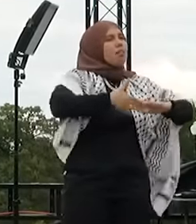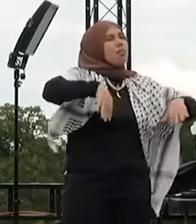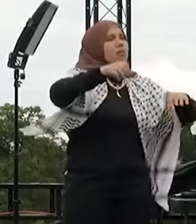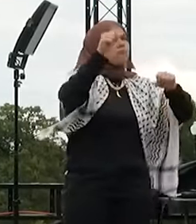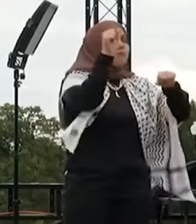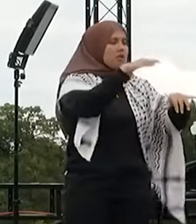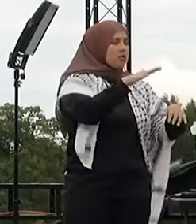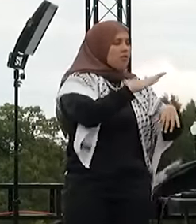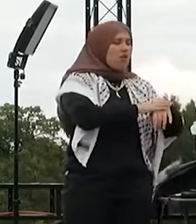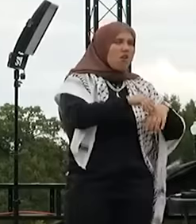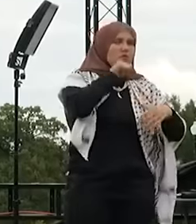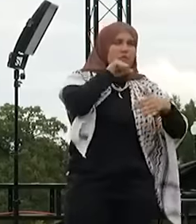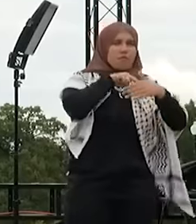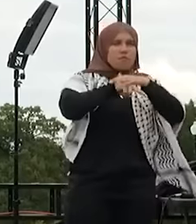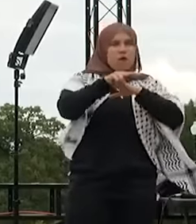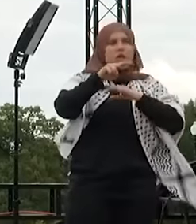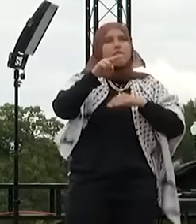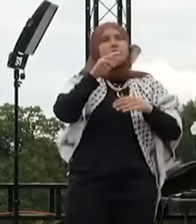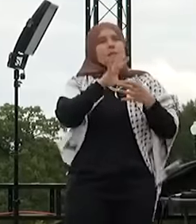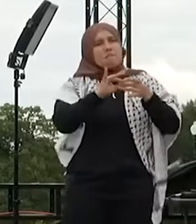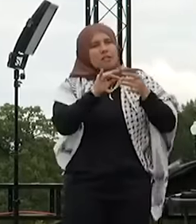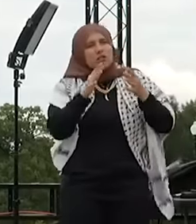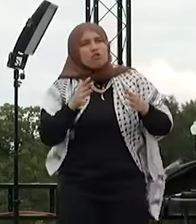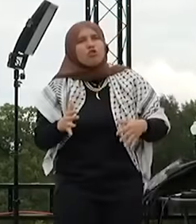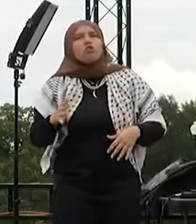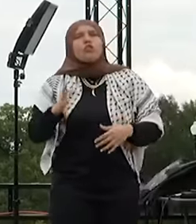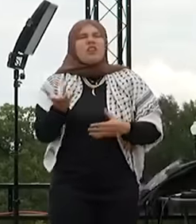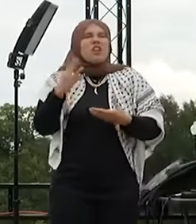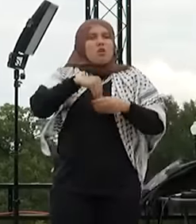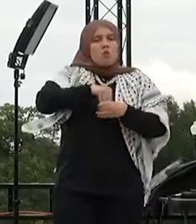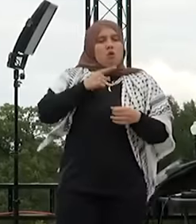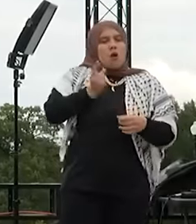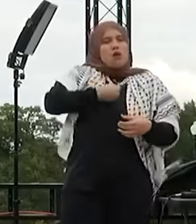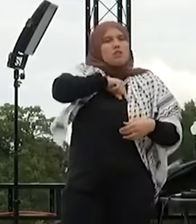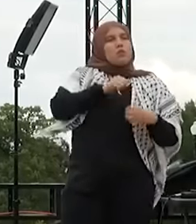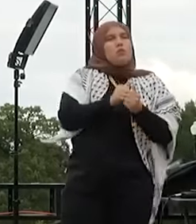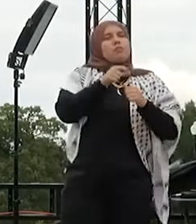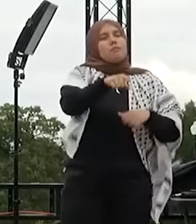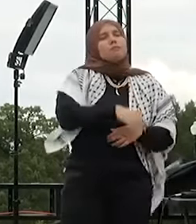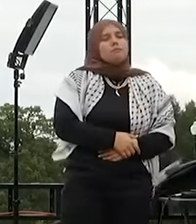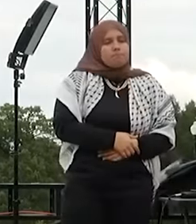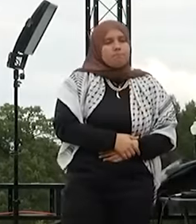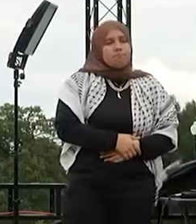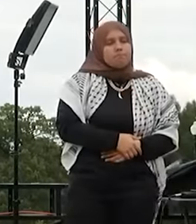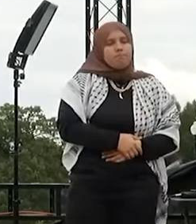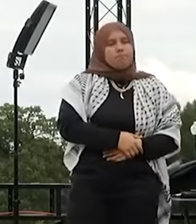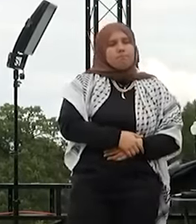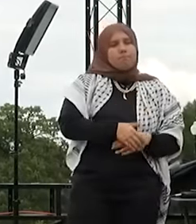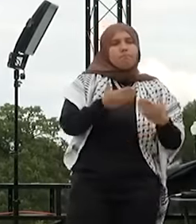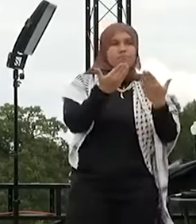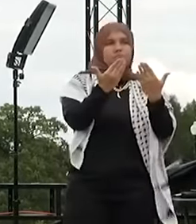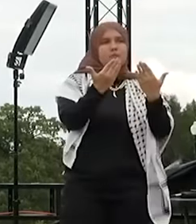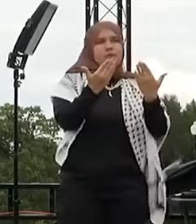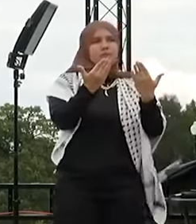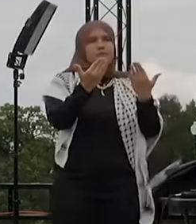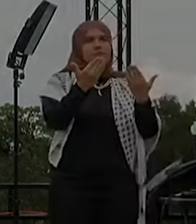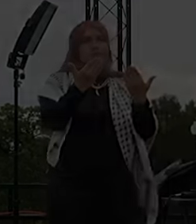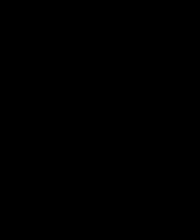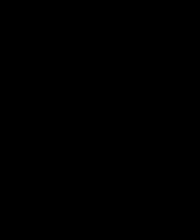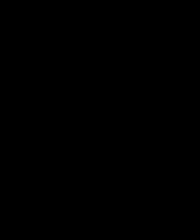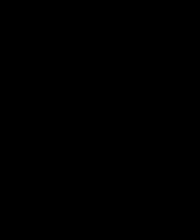and the righteous ones, and to include us amongst them. Allahumma ameen. أقول قولي هذا واستغفر الله لي ولكم. أقم الصلاة.